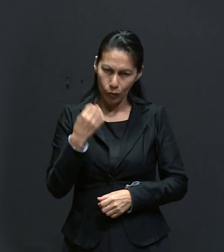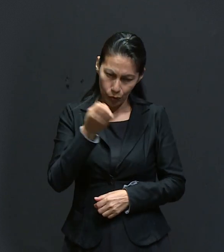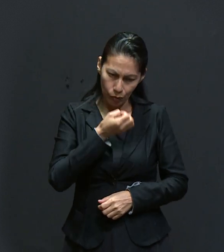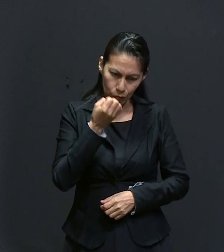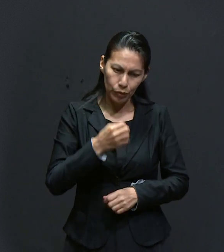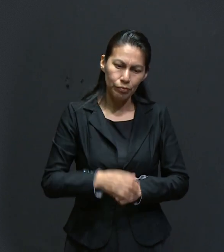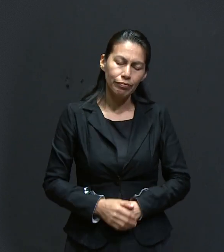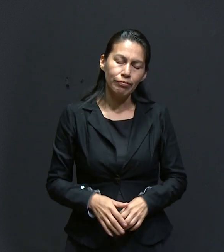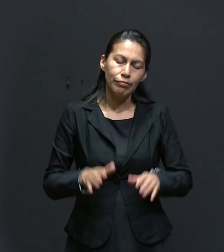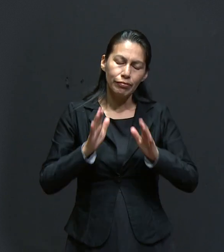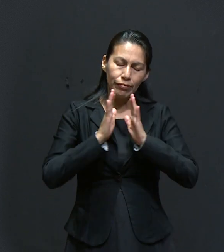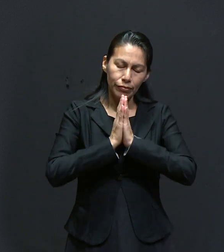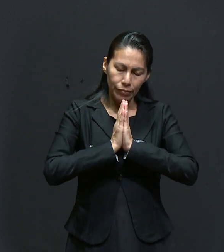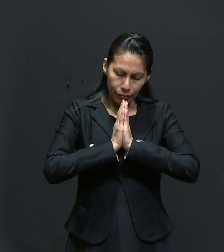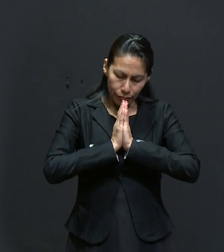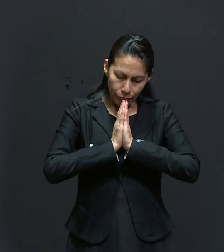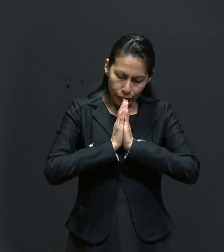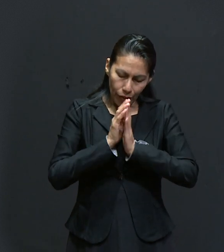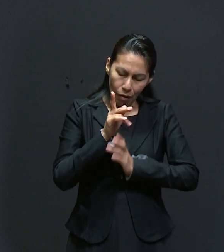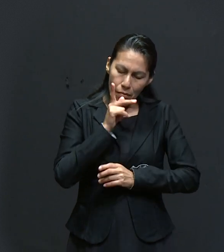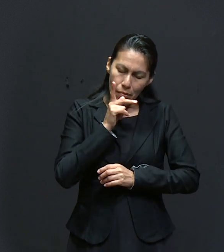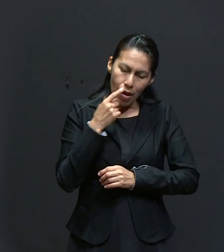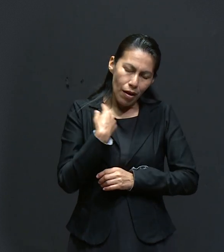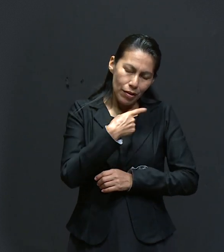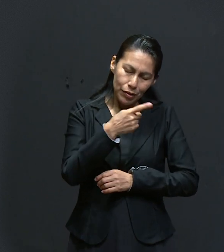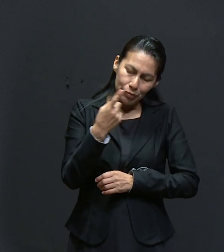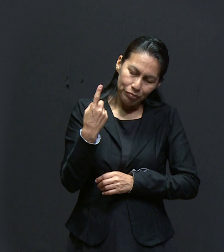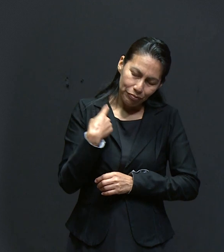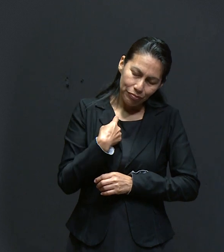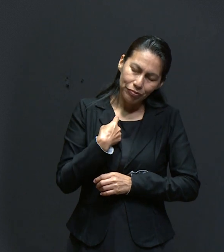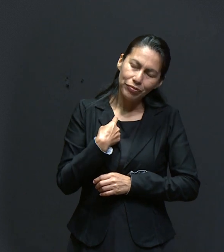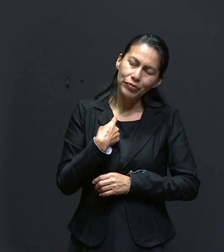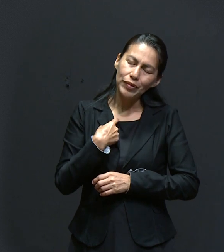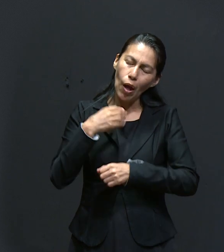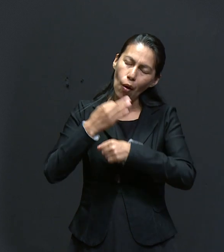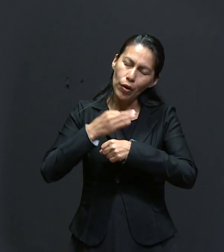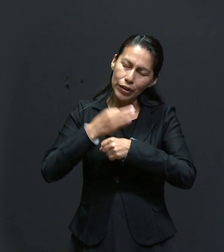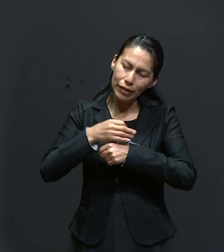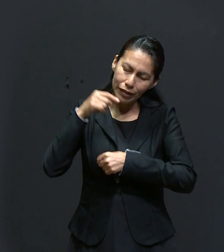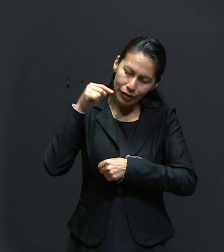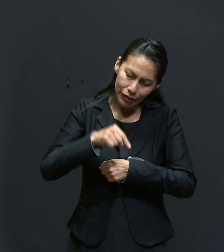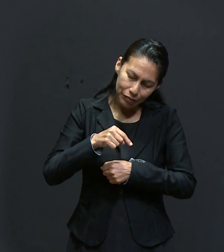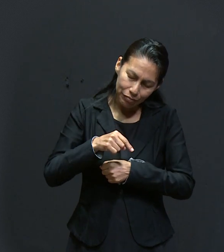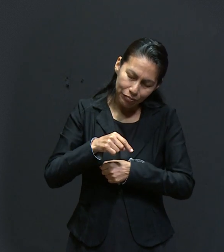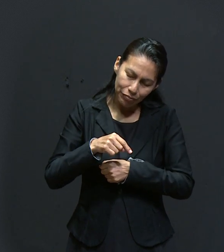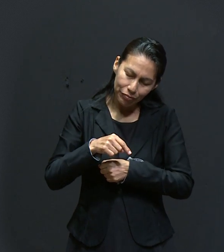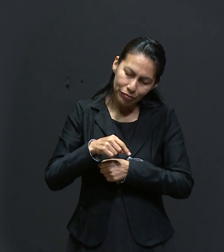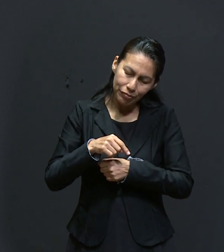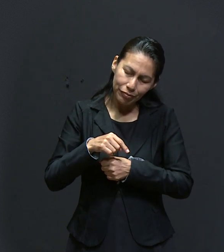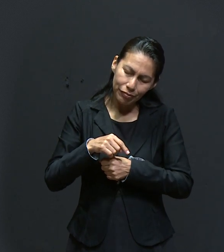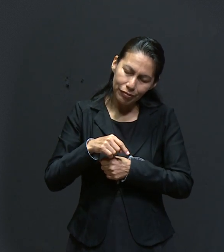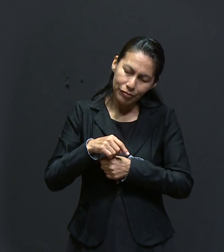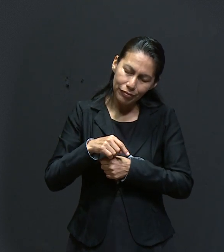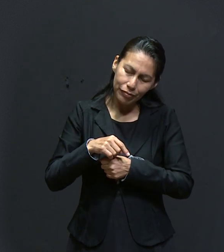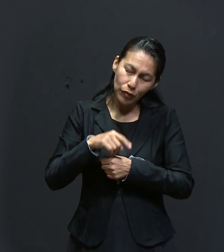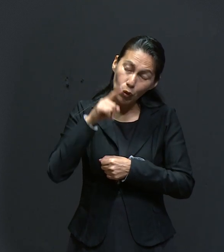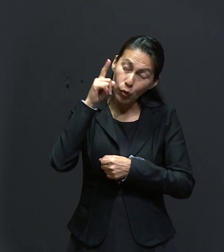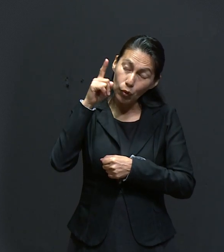nuestro padre estamos aquí hijos tuyos y agradecidos porque tú no permitas